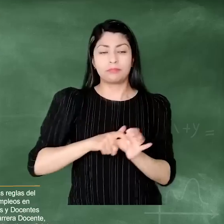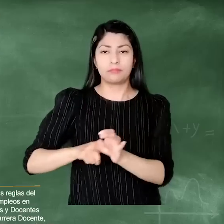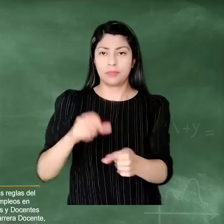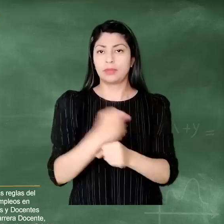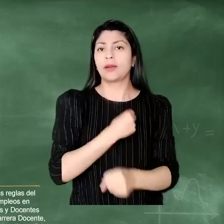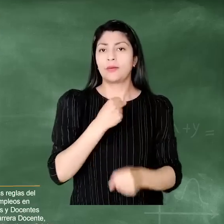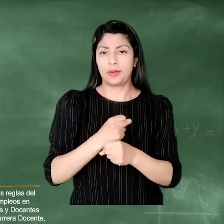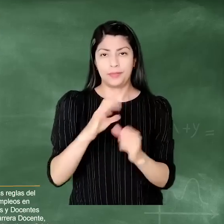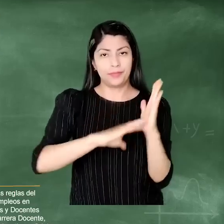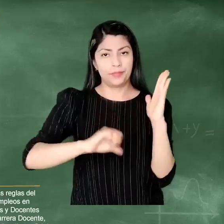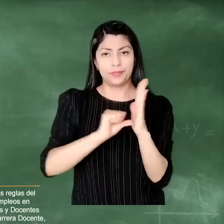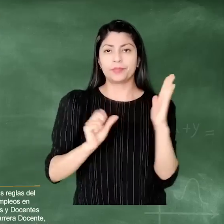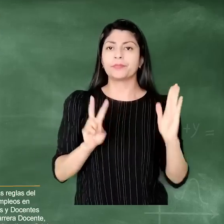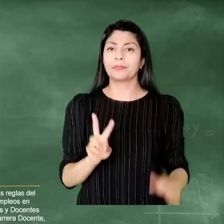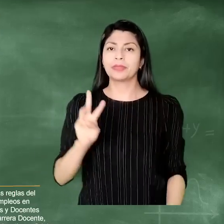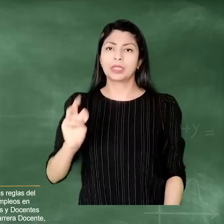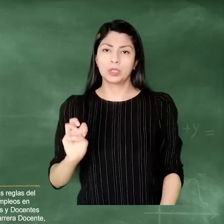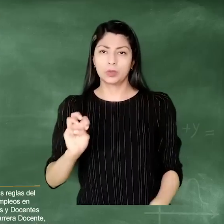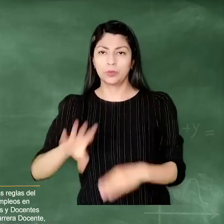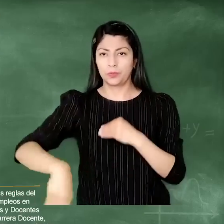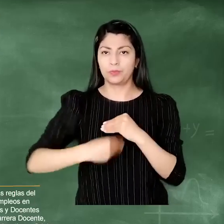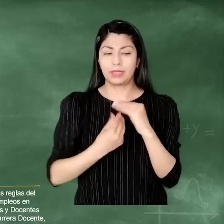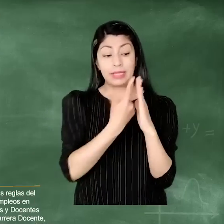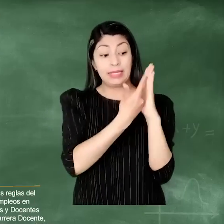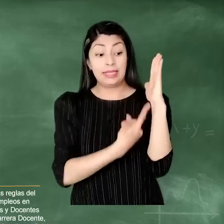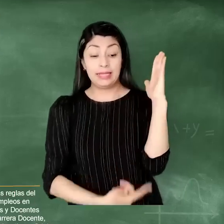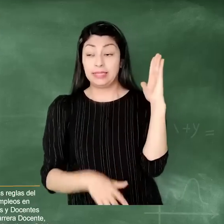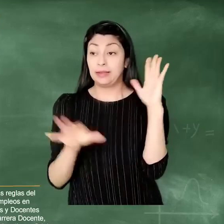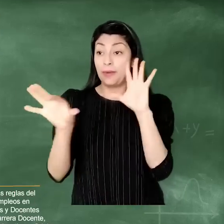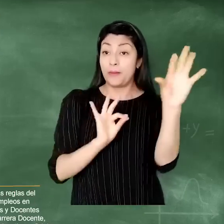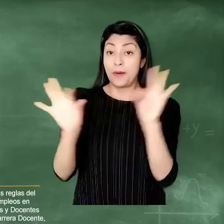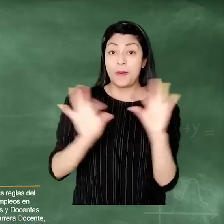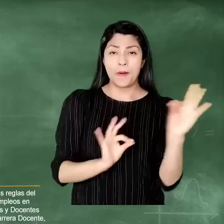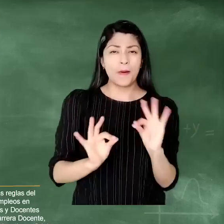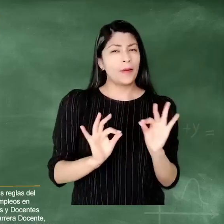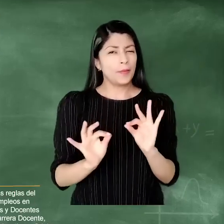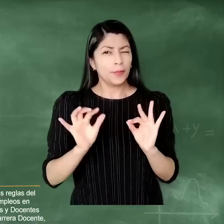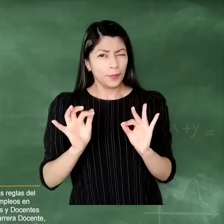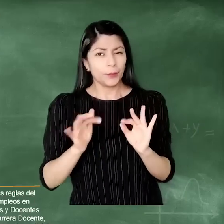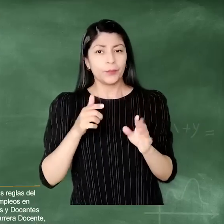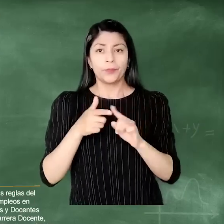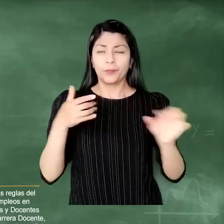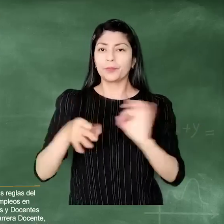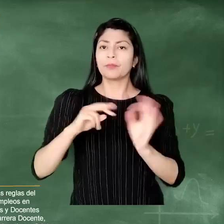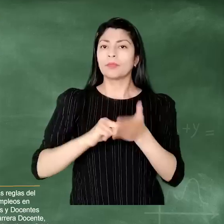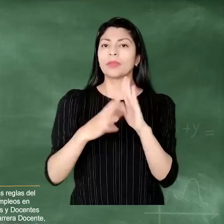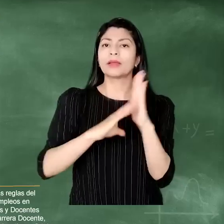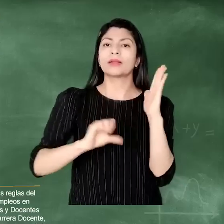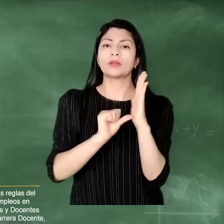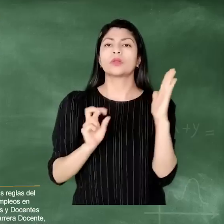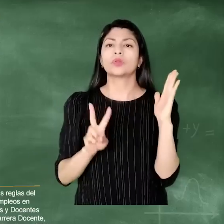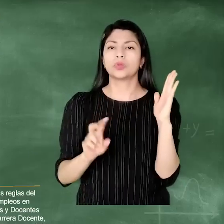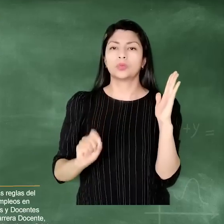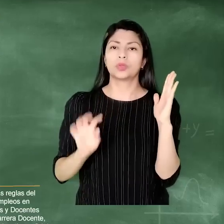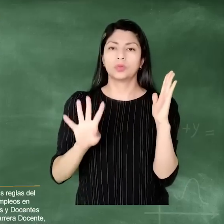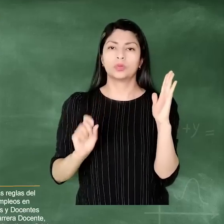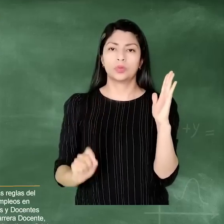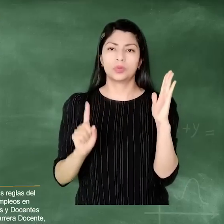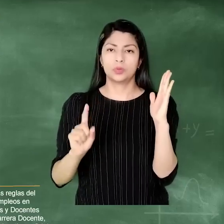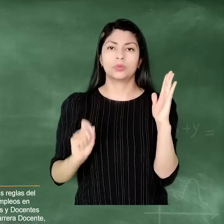selección. Artículo 28. Exclusión de las listas de elegibles. En los términos del